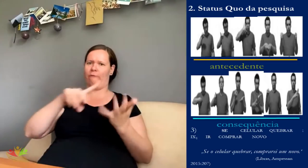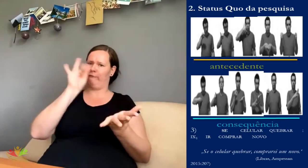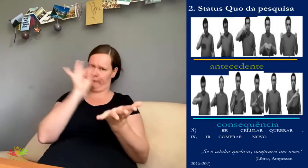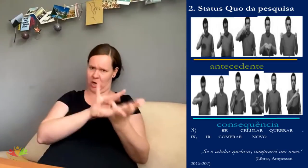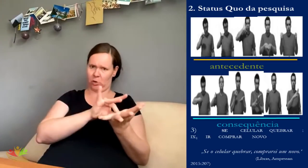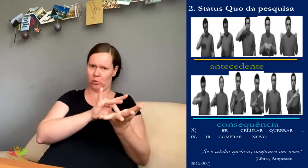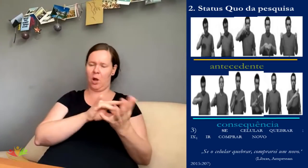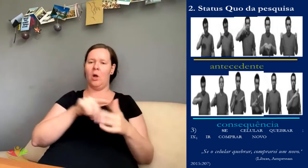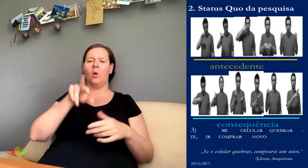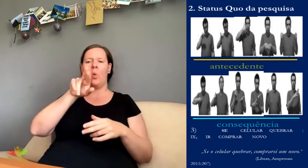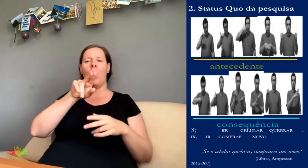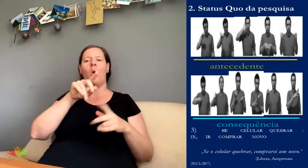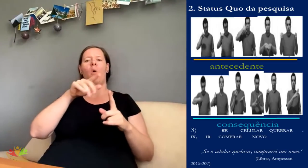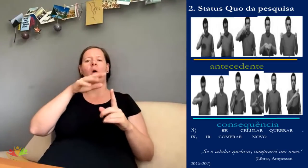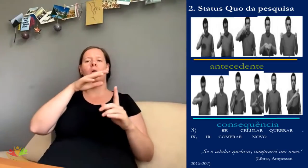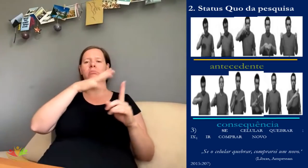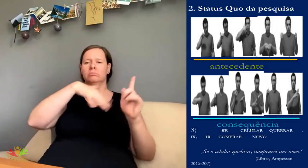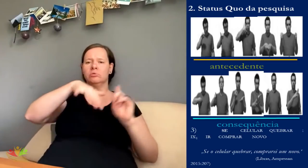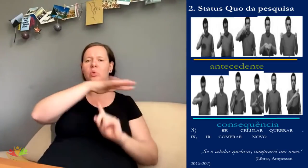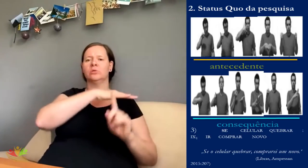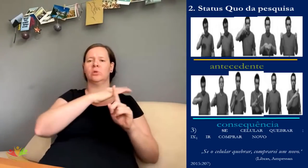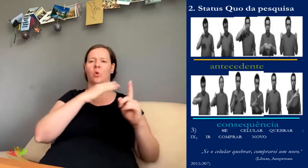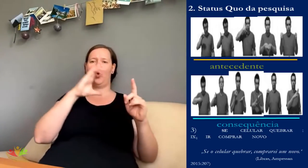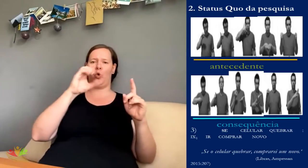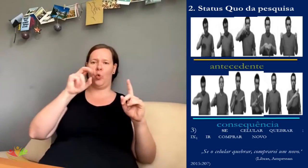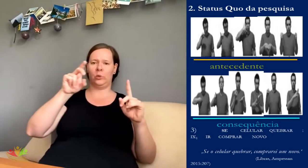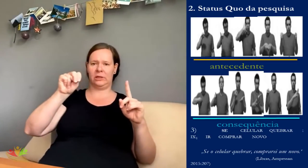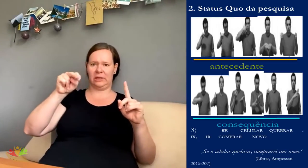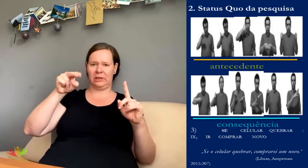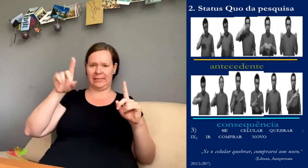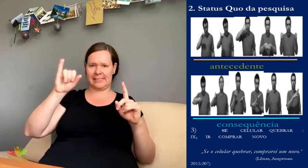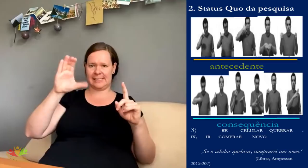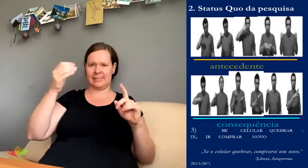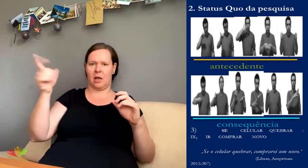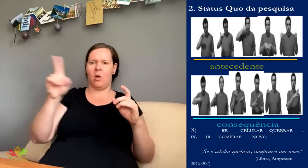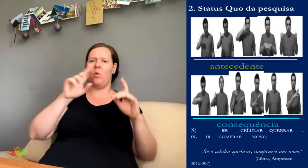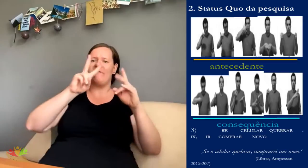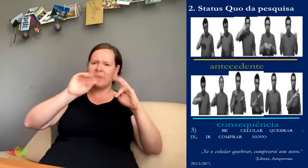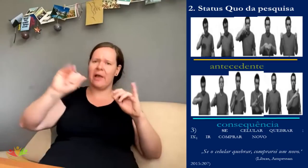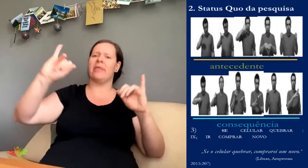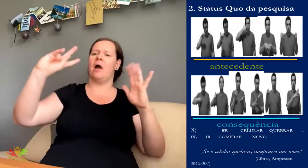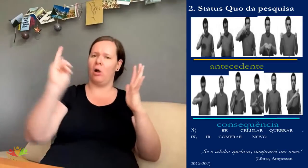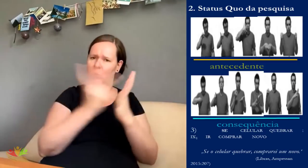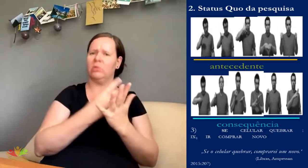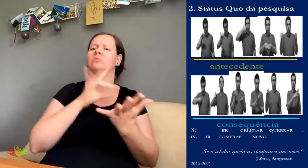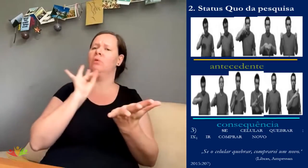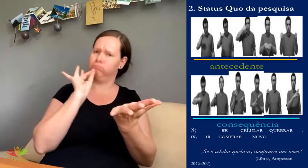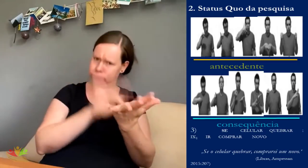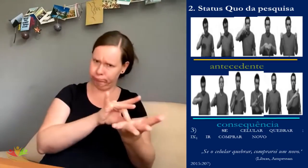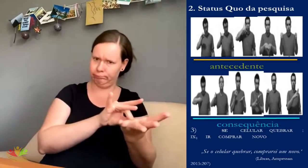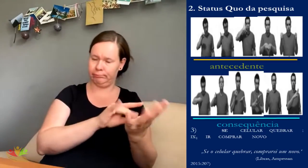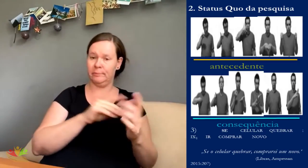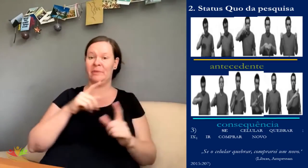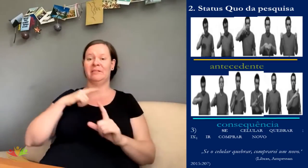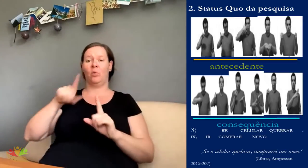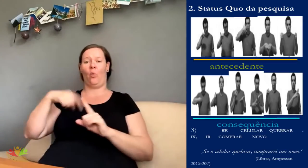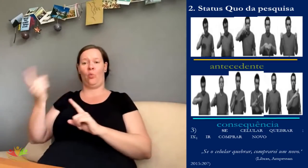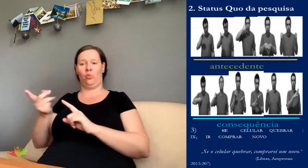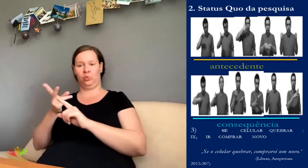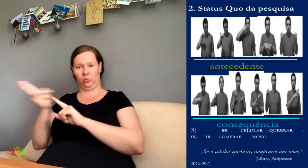a ordem. A gente não sabe muito ainda sobre as línguas de sinais. E a gente vai focar nas orações